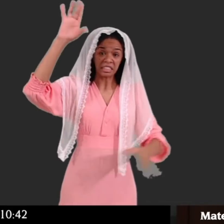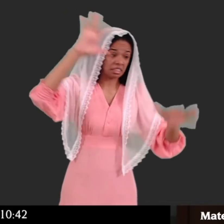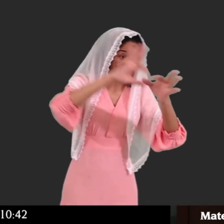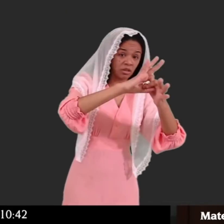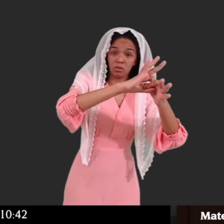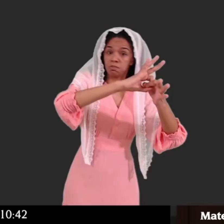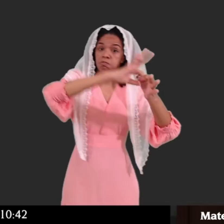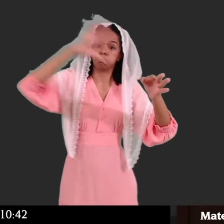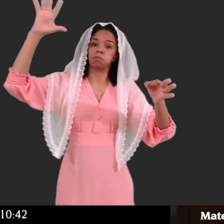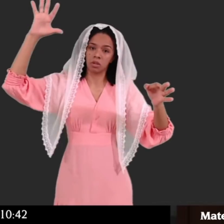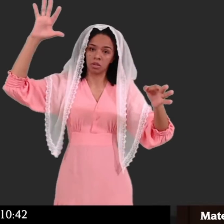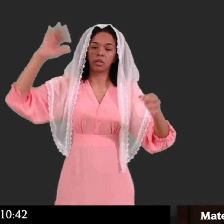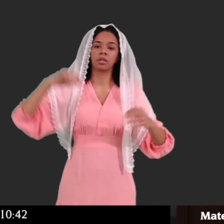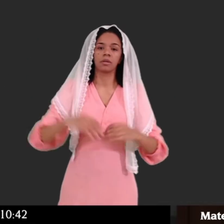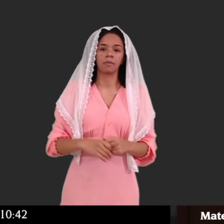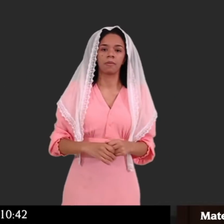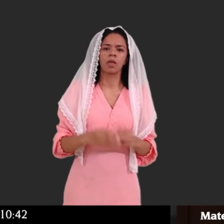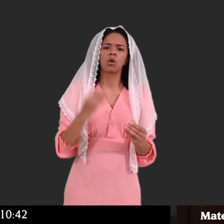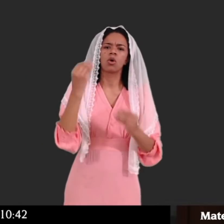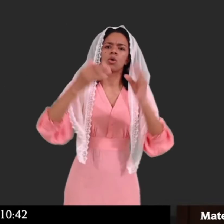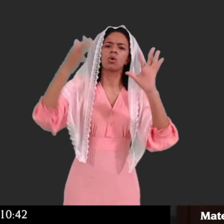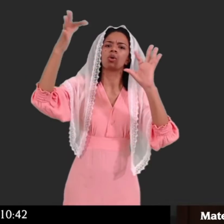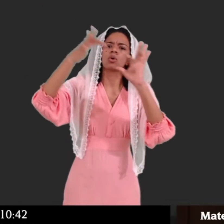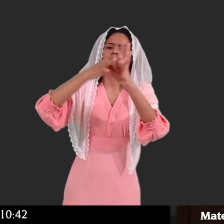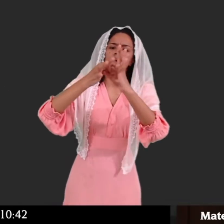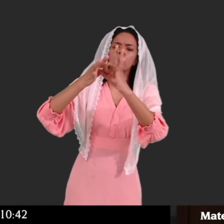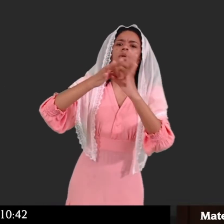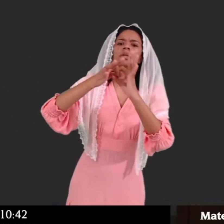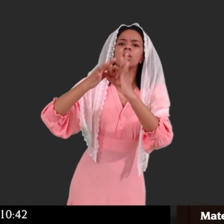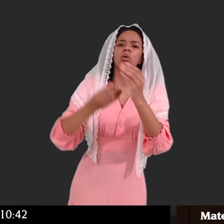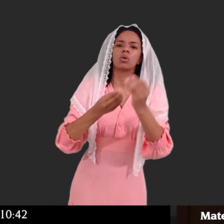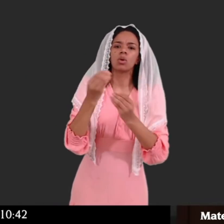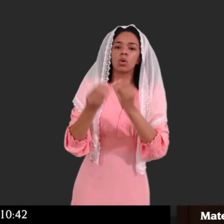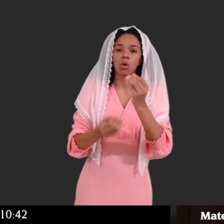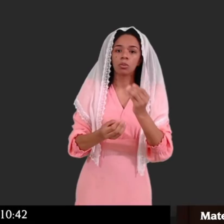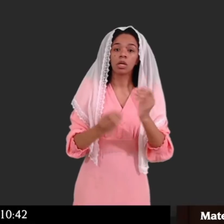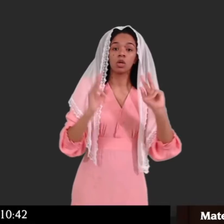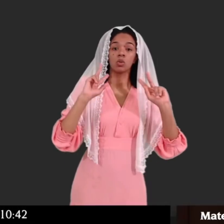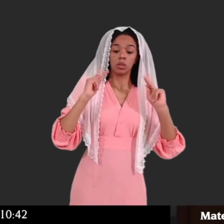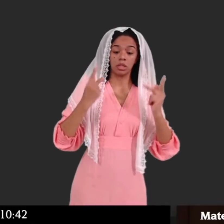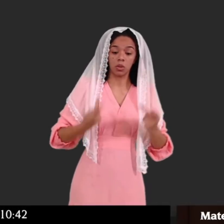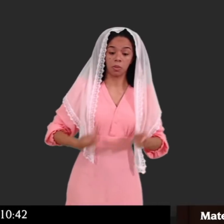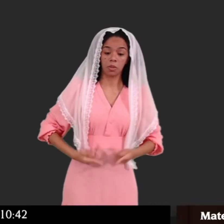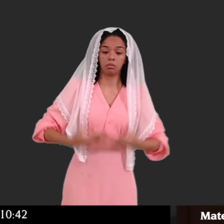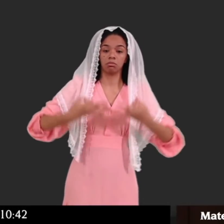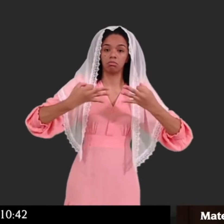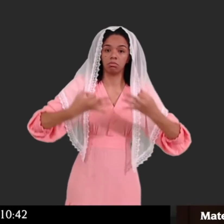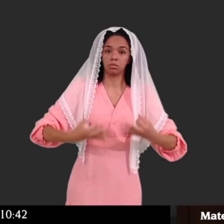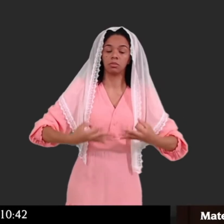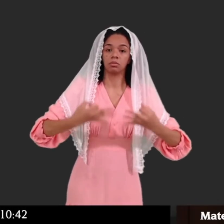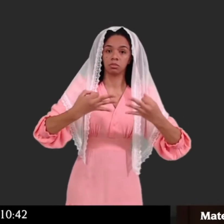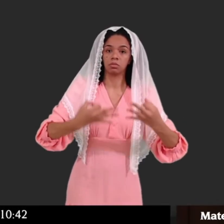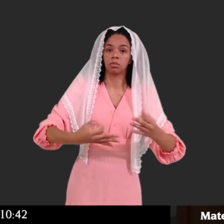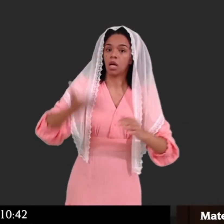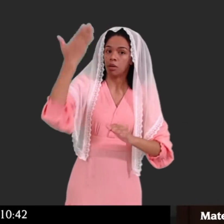O apoio divino, ele só permanece quando o homem e a mulher mantém o seu comportamento conforme